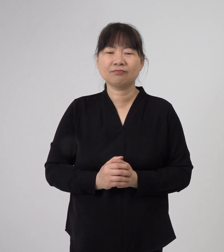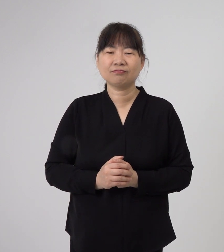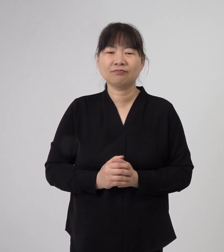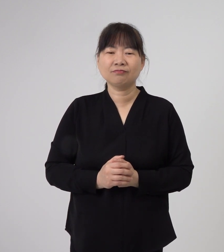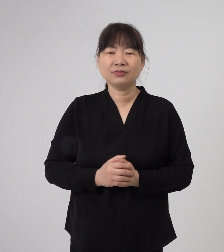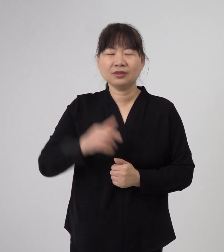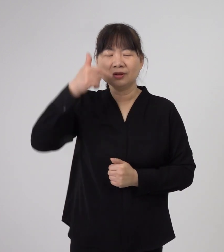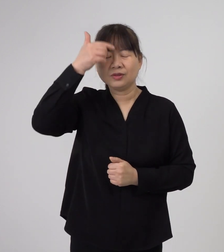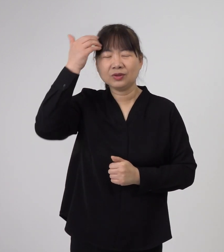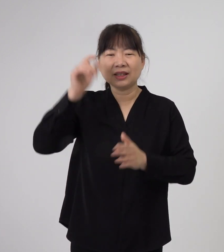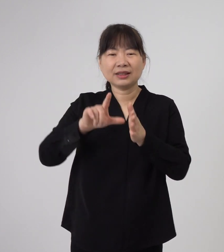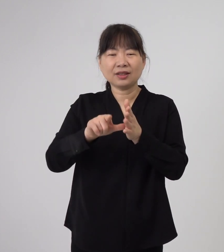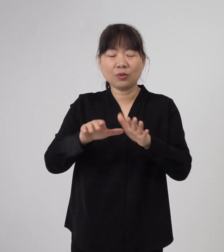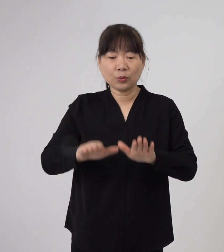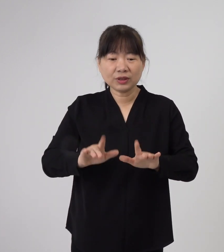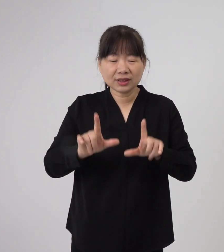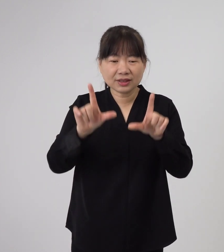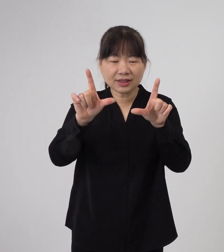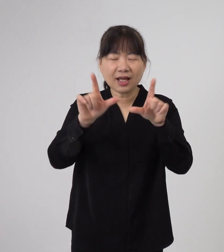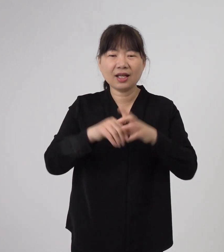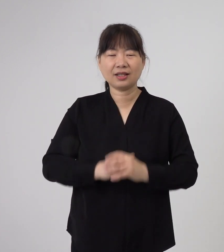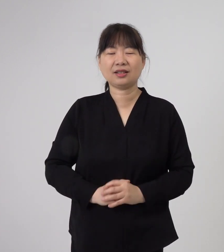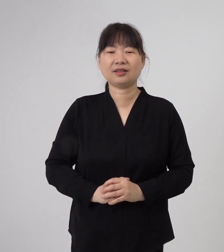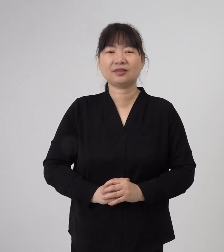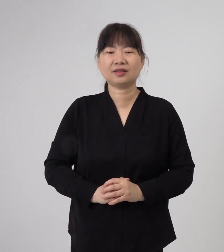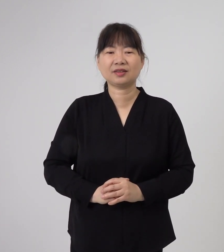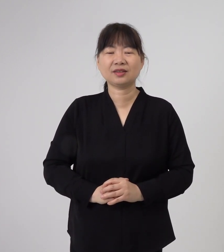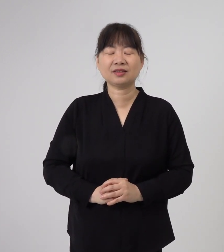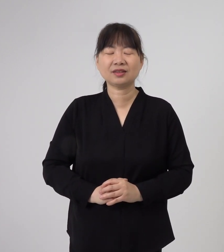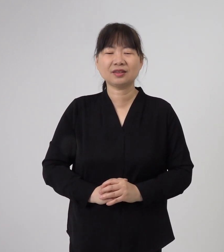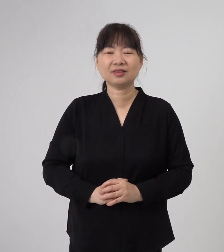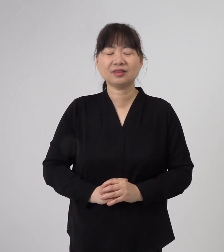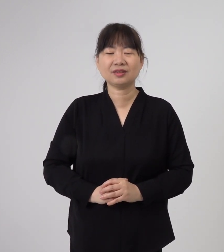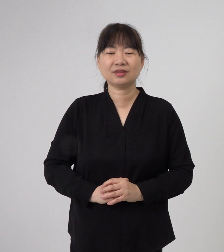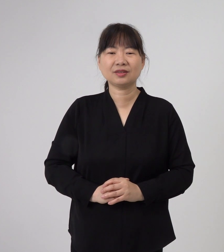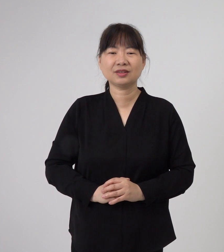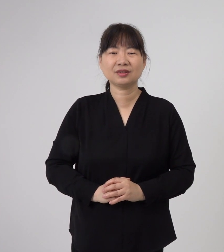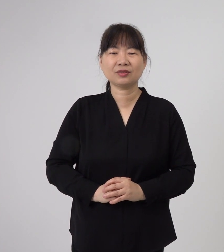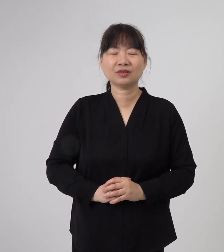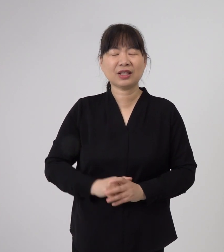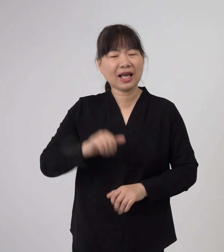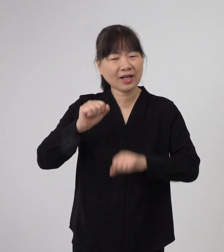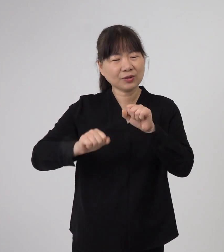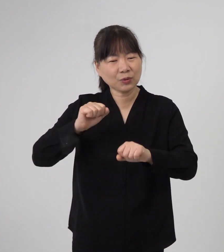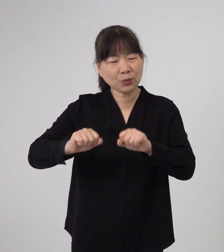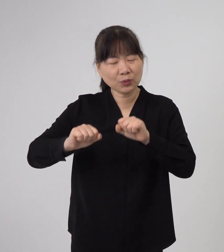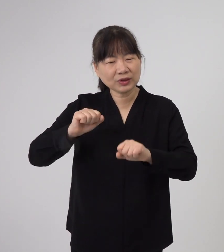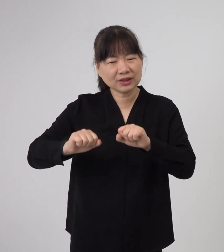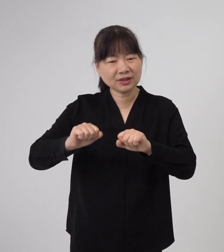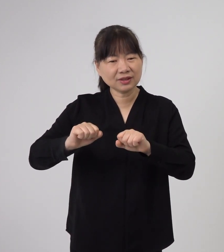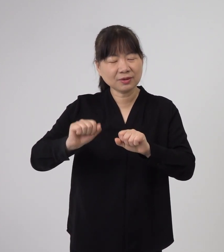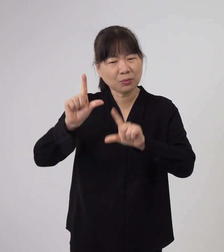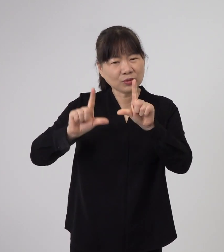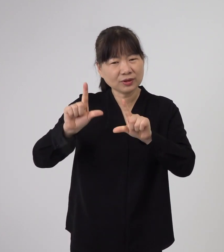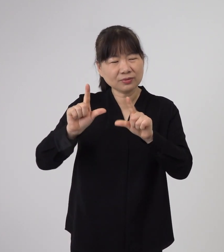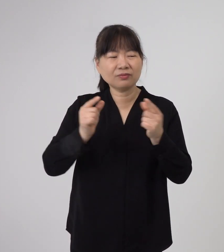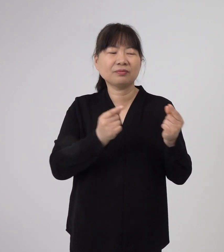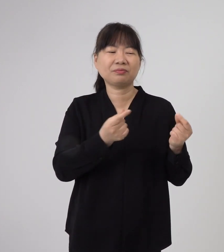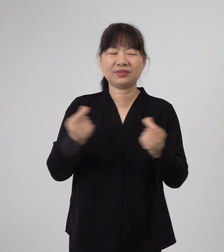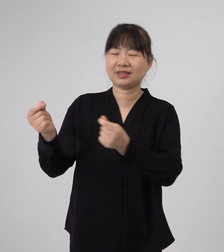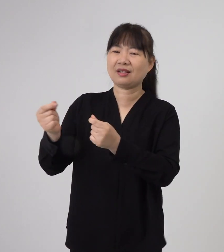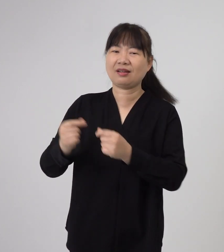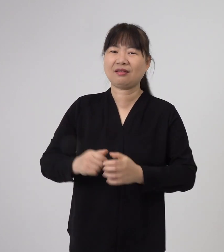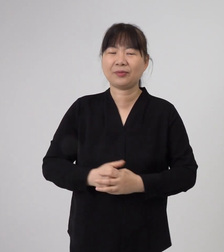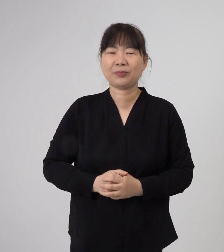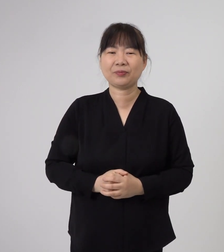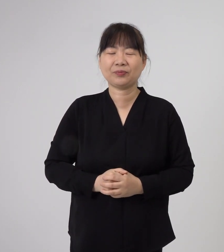이것이 고대 시대나 오늘날이나 이 메커니즘 자체는 똑같은 거예요. 이들이 얼마나 힘들었는지 한번 보세요.